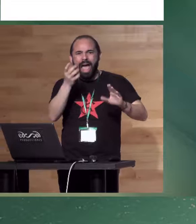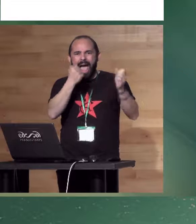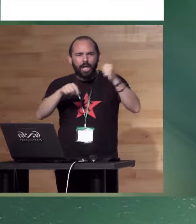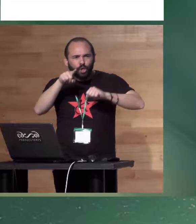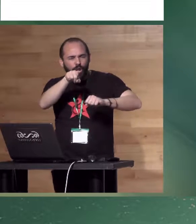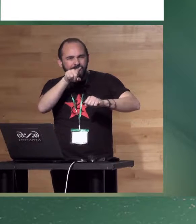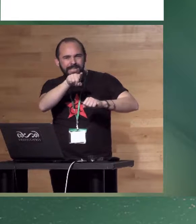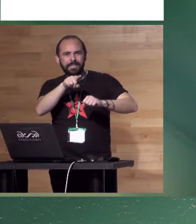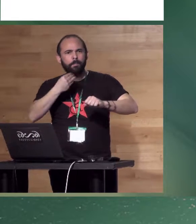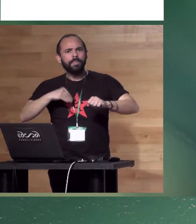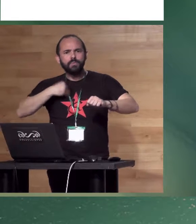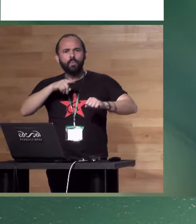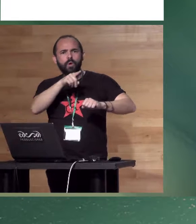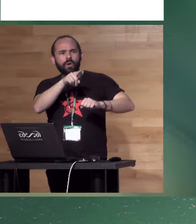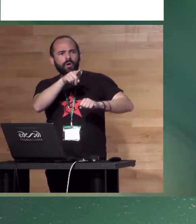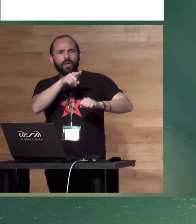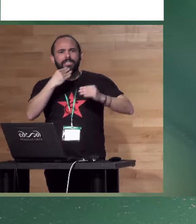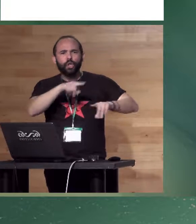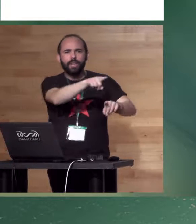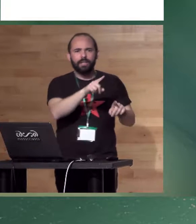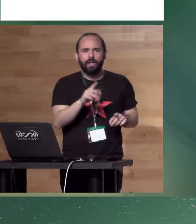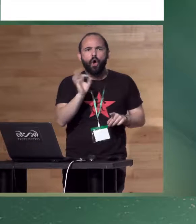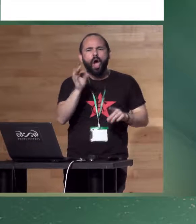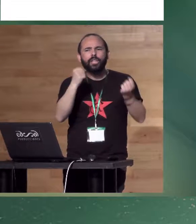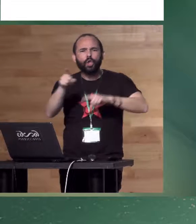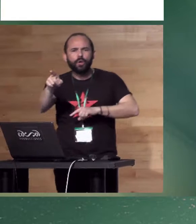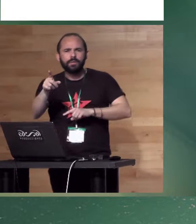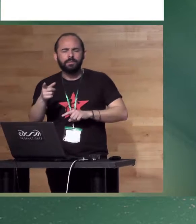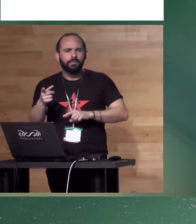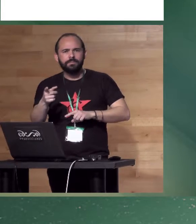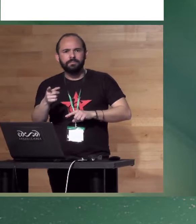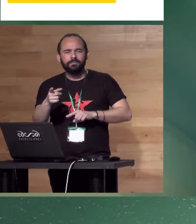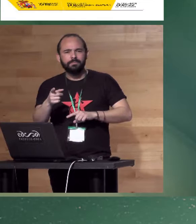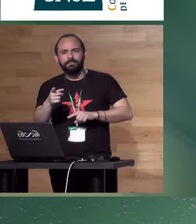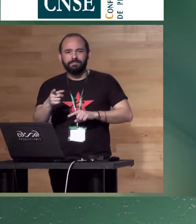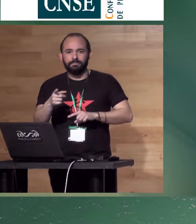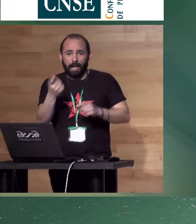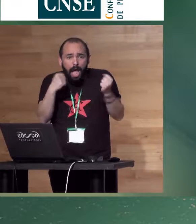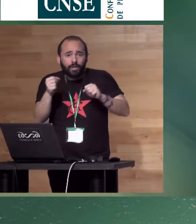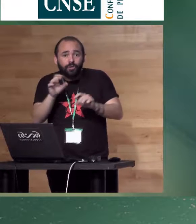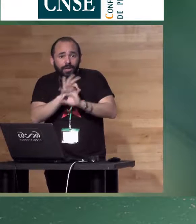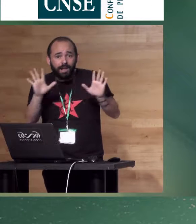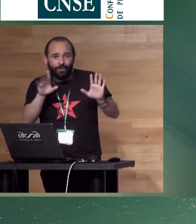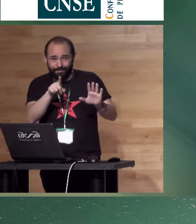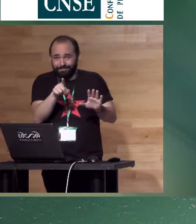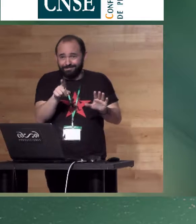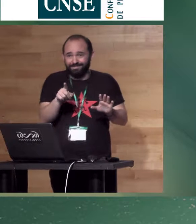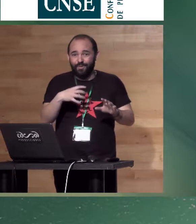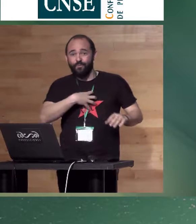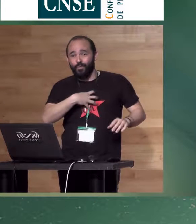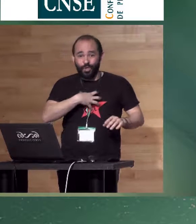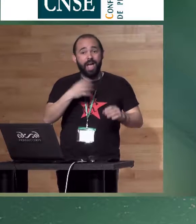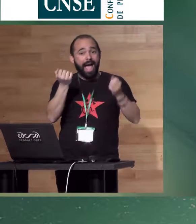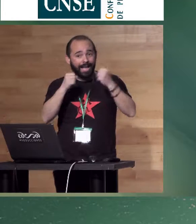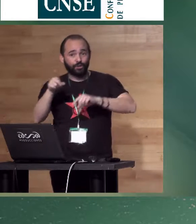¿Pero es una historia real? ¿Los actores son ellos? ¿Es la historia de ellos? ¿O es el actor? Es un